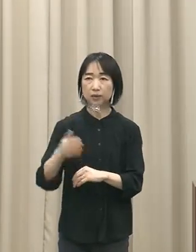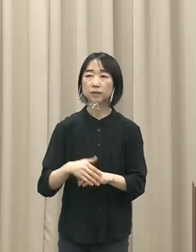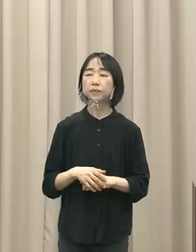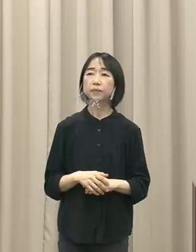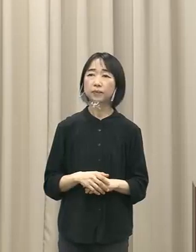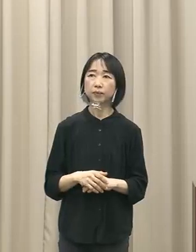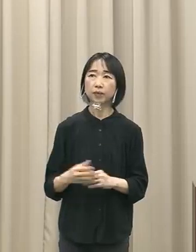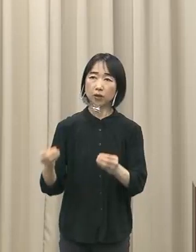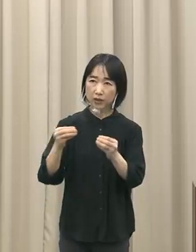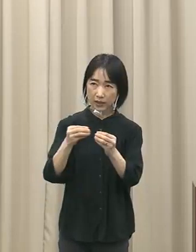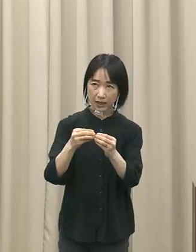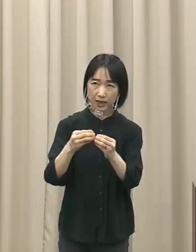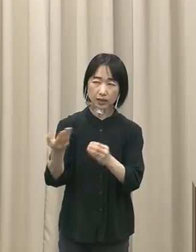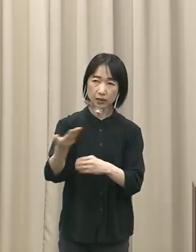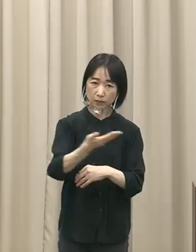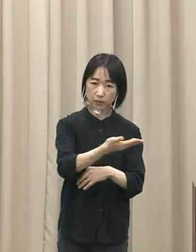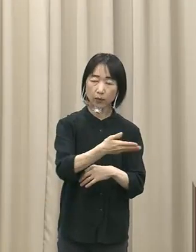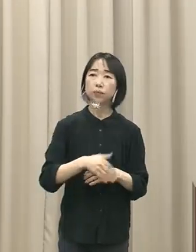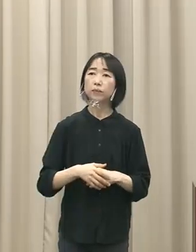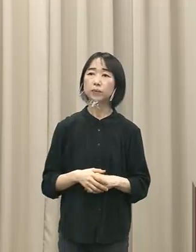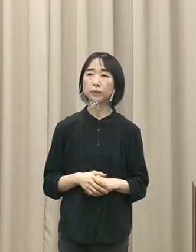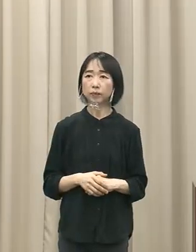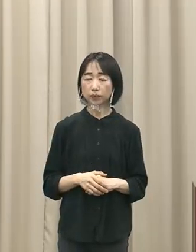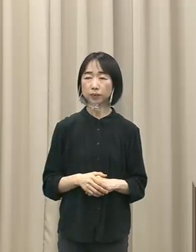追加で言ってんだけど、先ほど部長さん